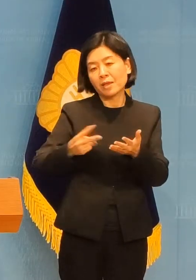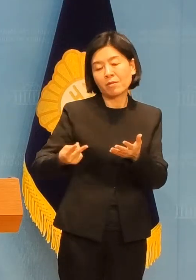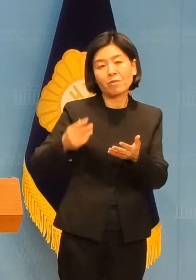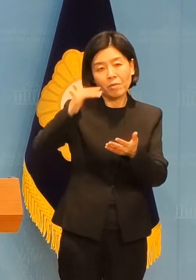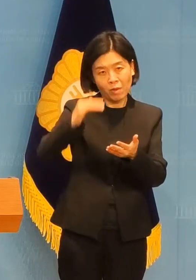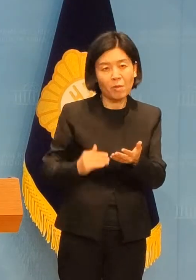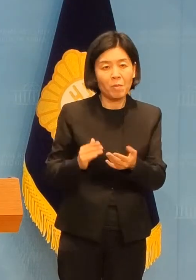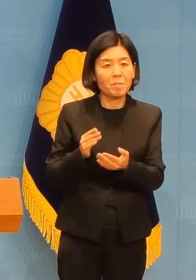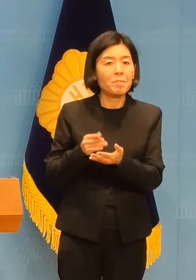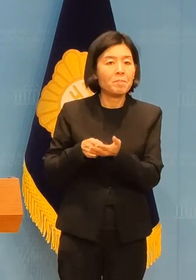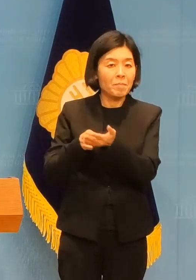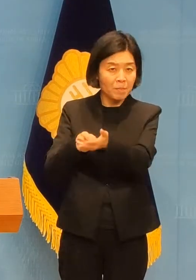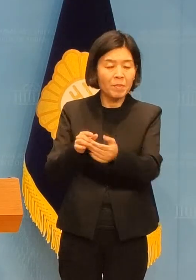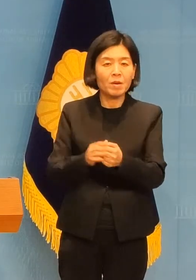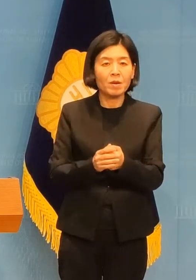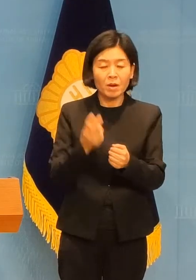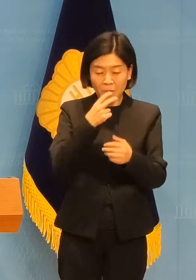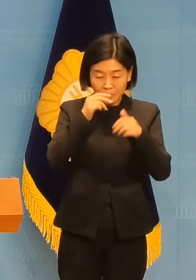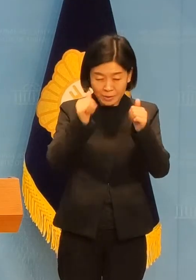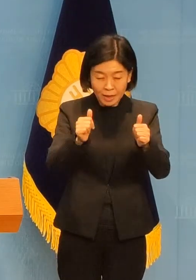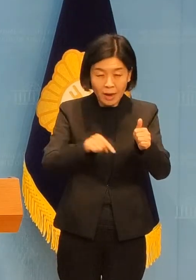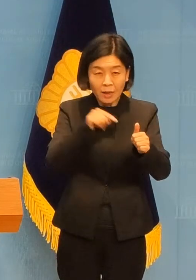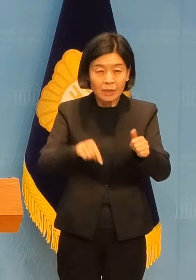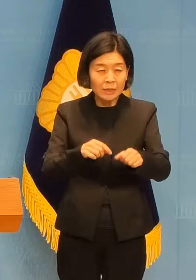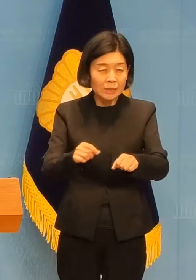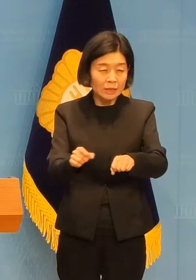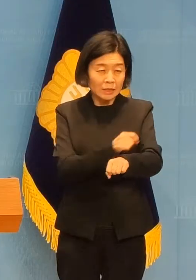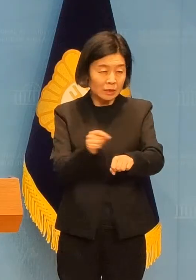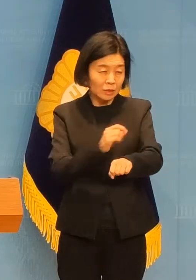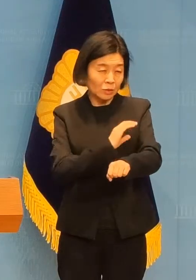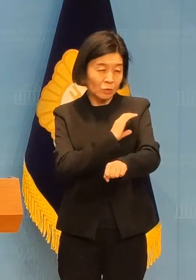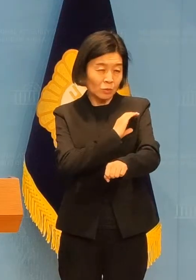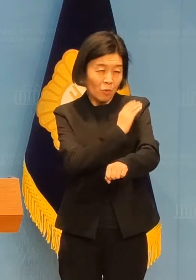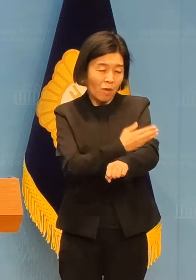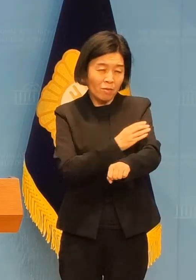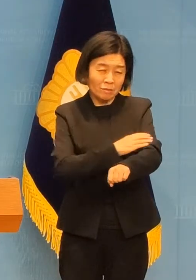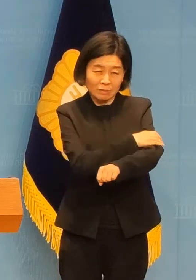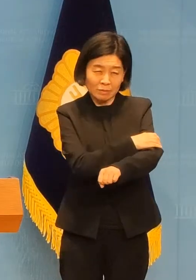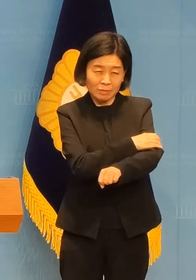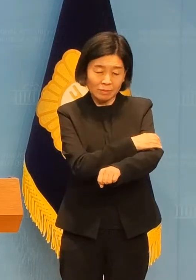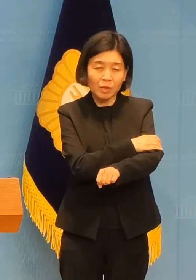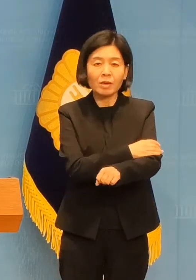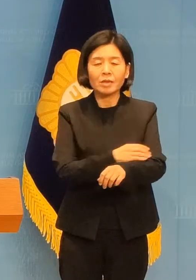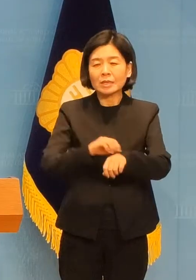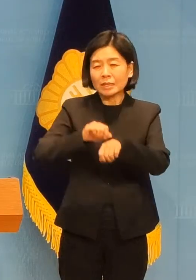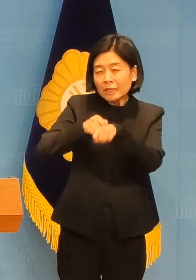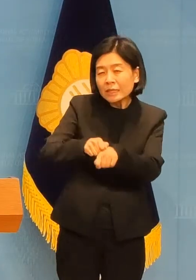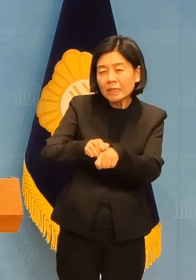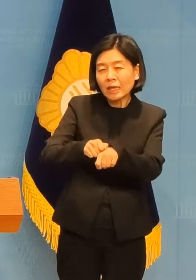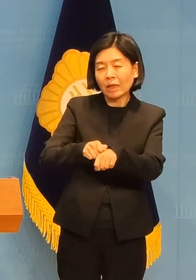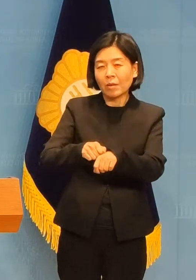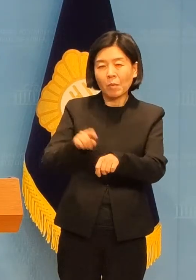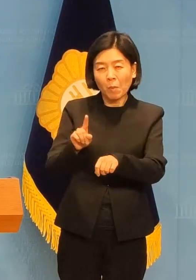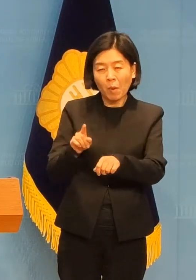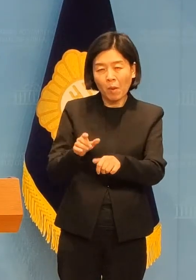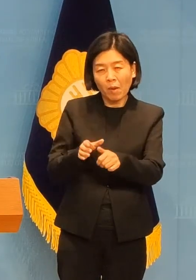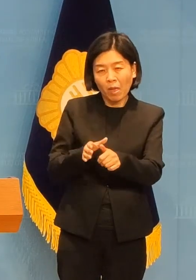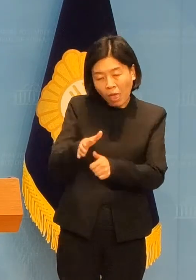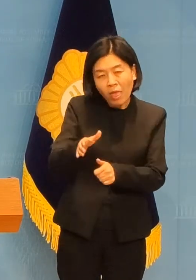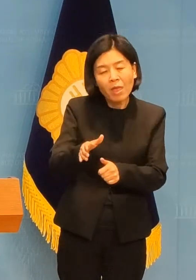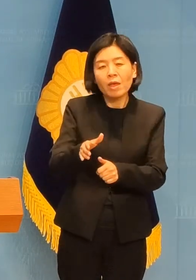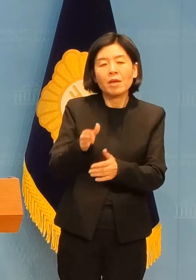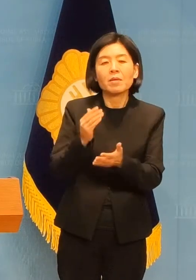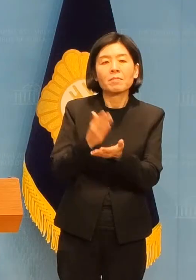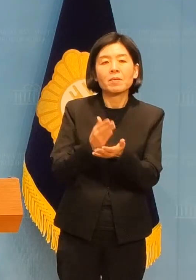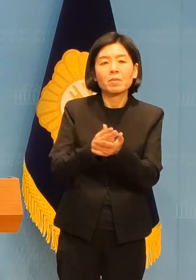이번 법안은 검찰 내부의 과도한 특권과 폐쇄적 징계 구조를 바로잡고 검사를 헌법과 법률